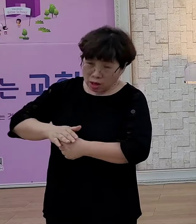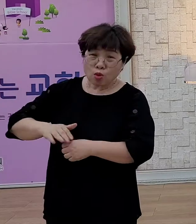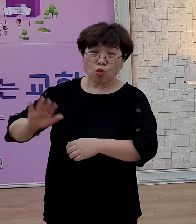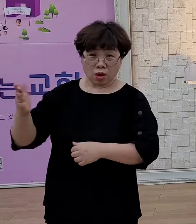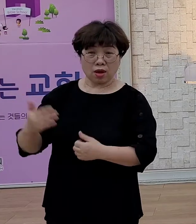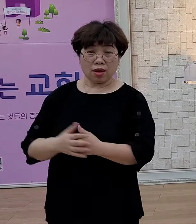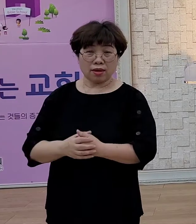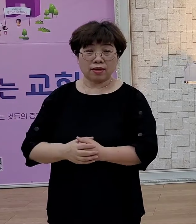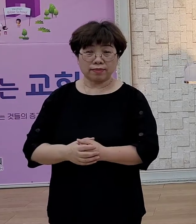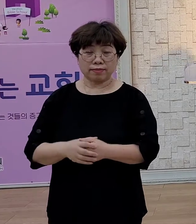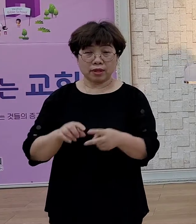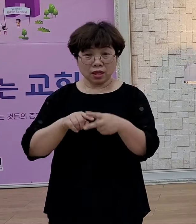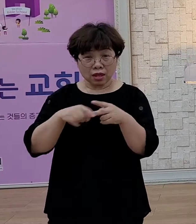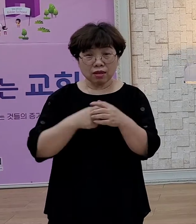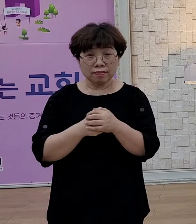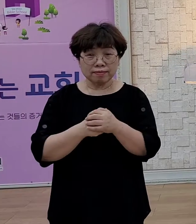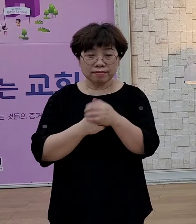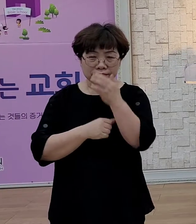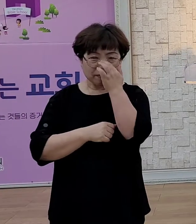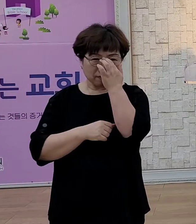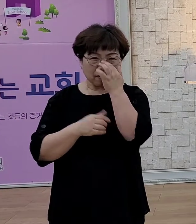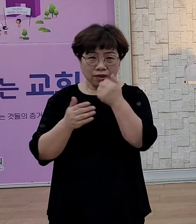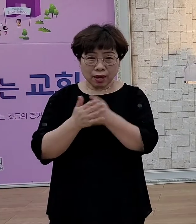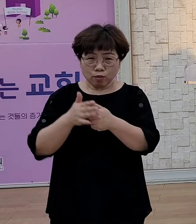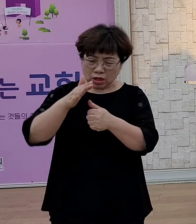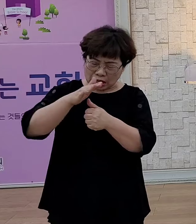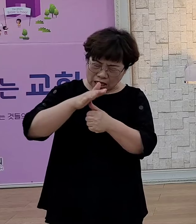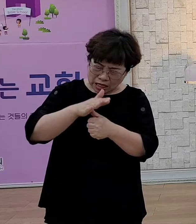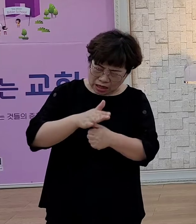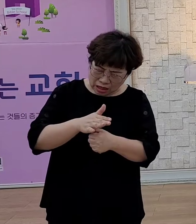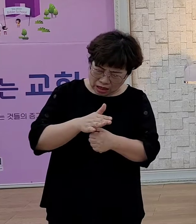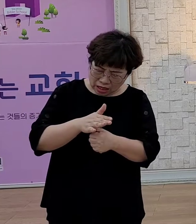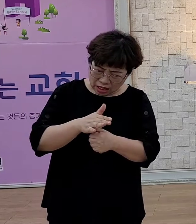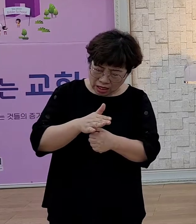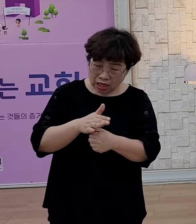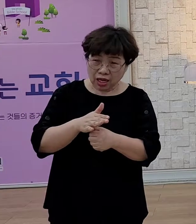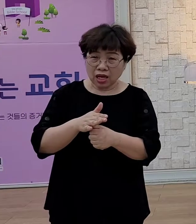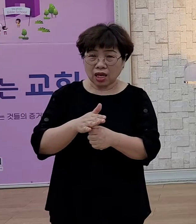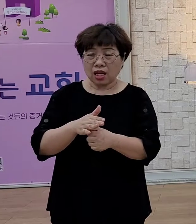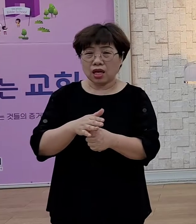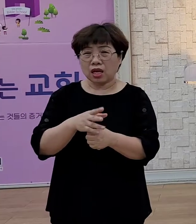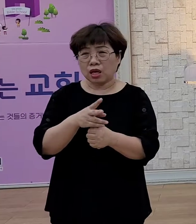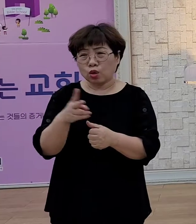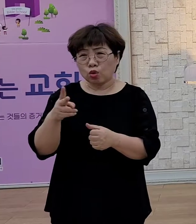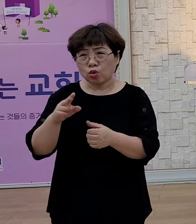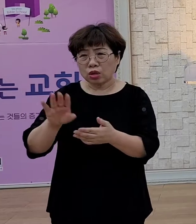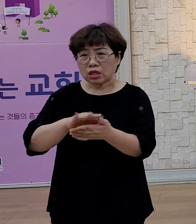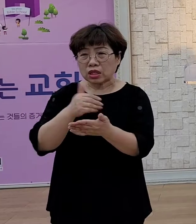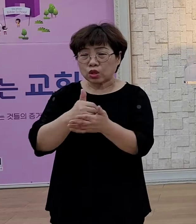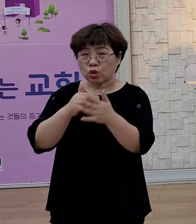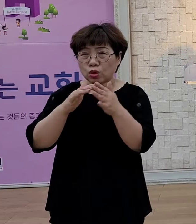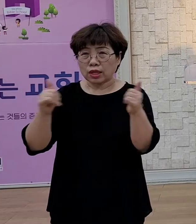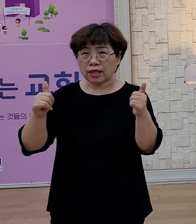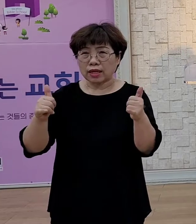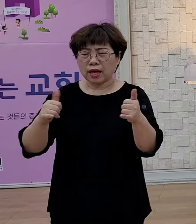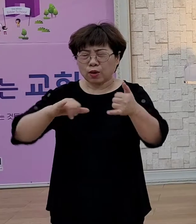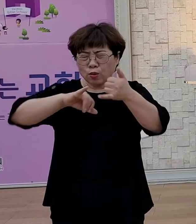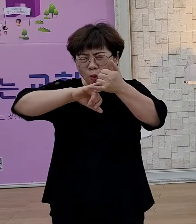그래서 인내라는 것은요, 이 그리스도인의 덕목 가운데서 정말 중요하고 귀한